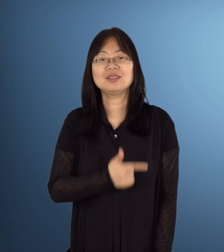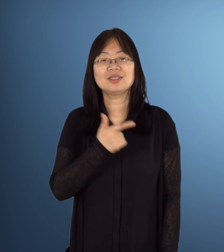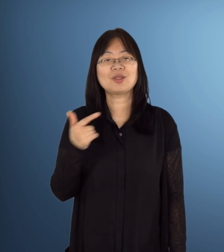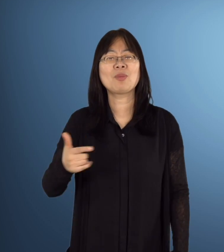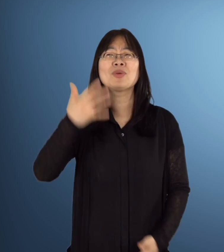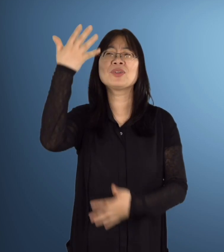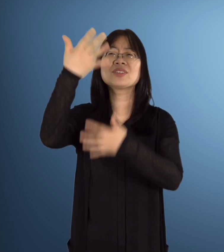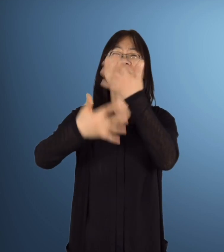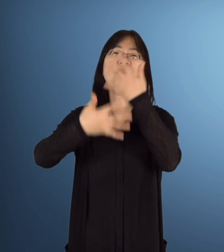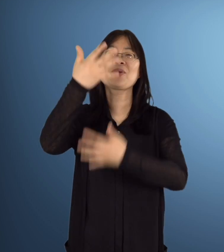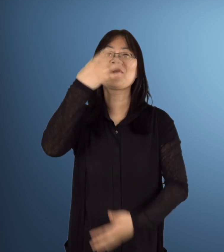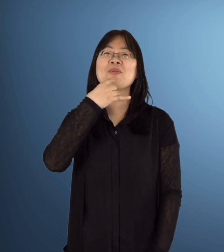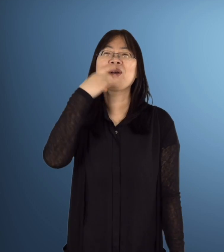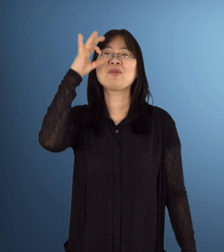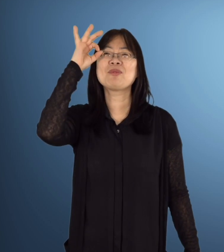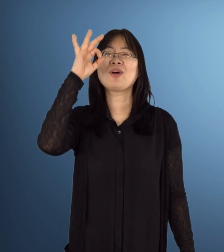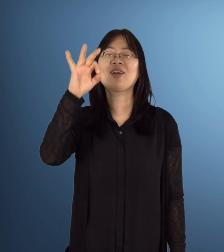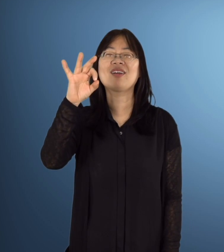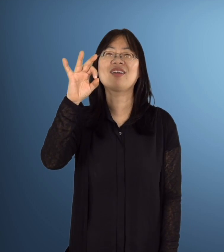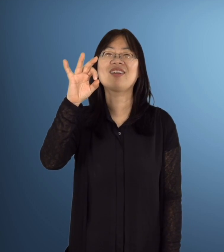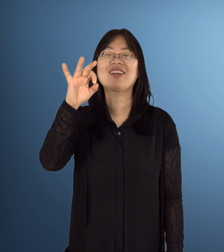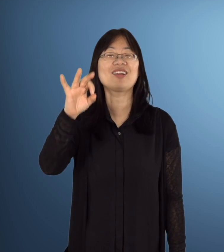너무 영화만 본 거예요, 그거는.